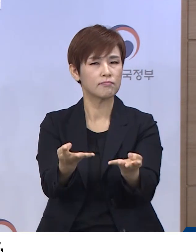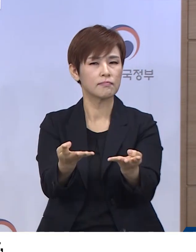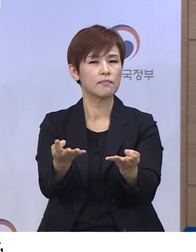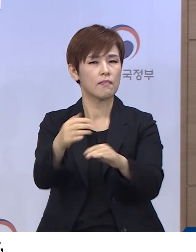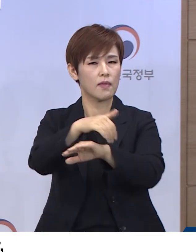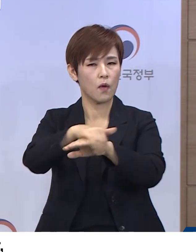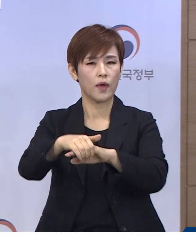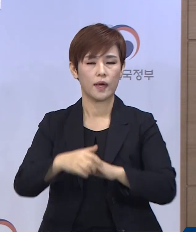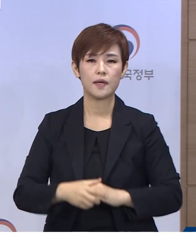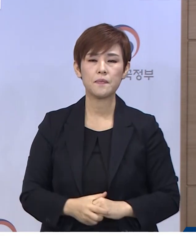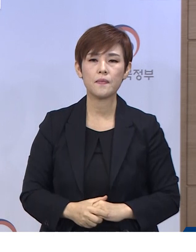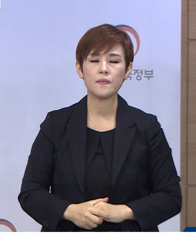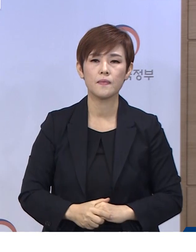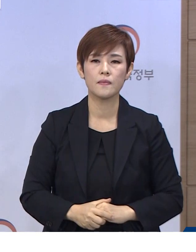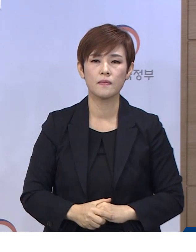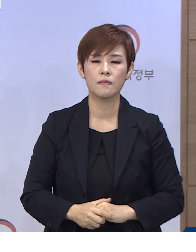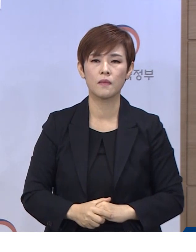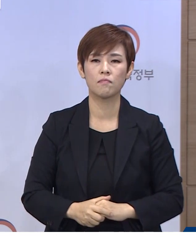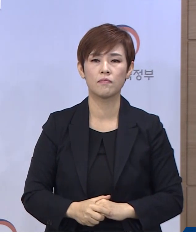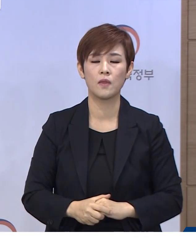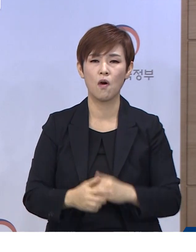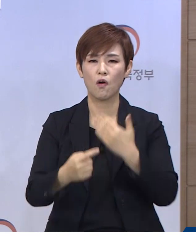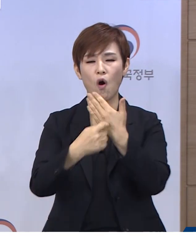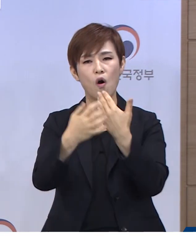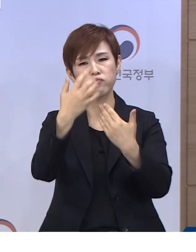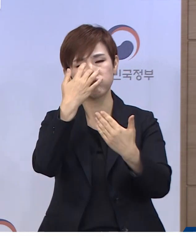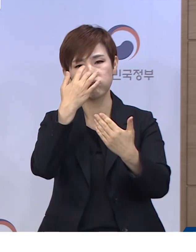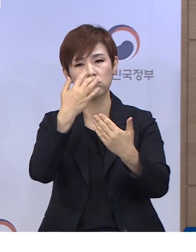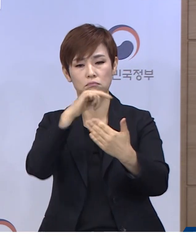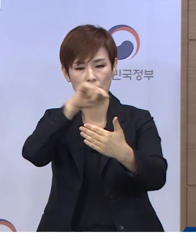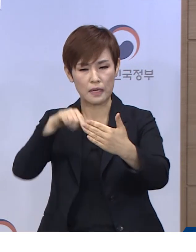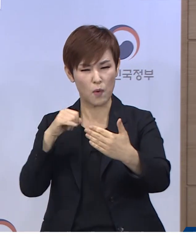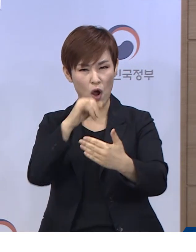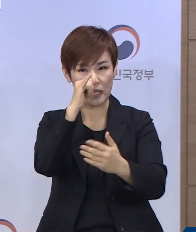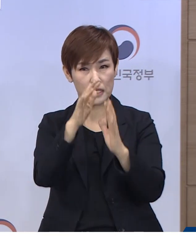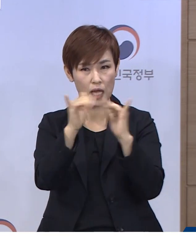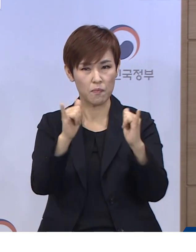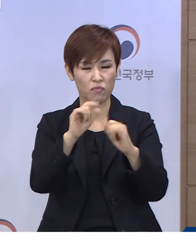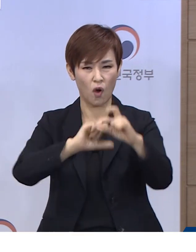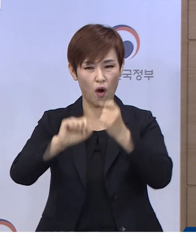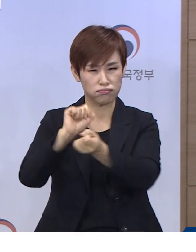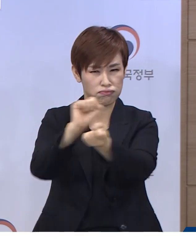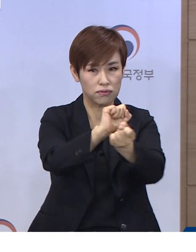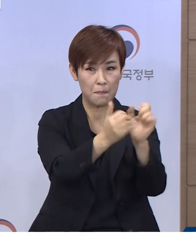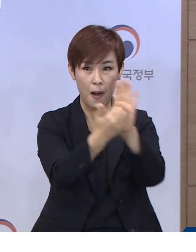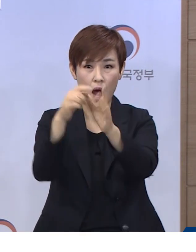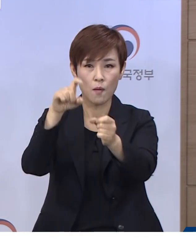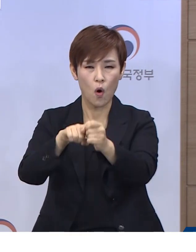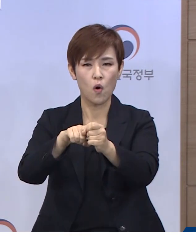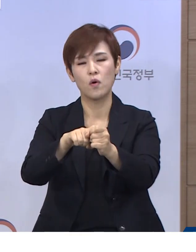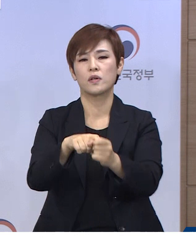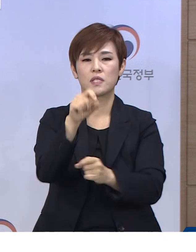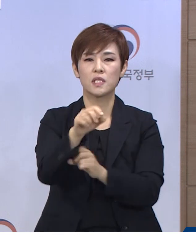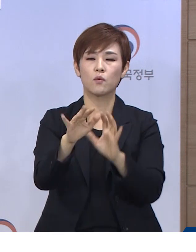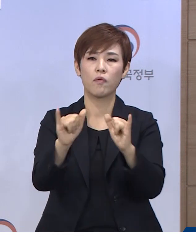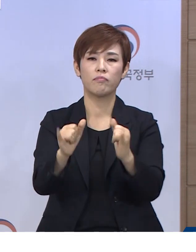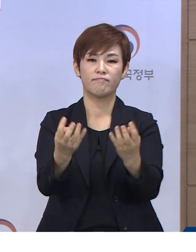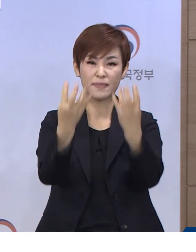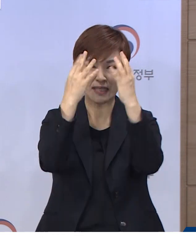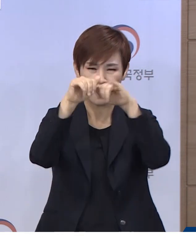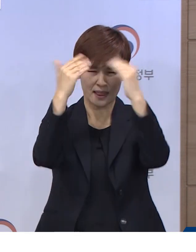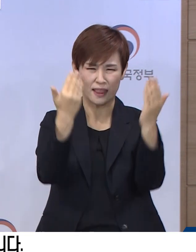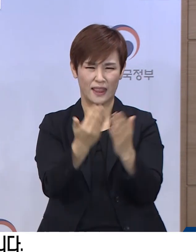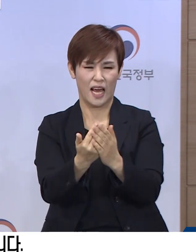계획입니다 아울러 무증상 자에 의한 추가 확산을 방지하기 위해 전 지금이 수용자에 대한 신속한 검사를